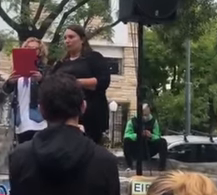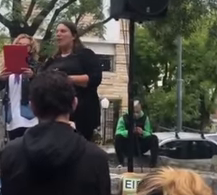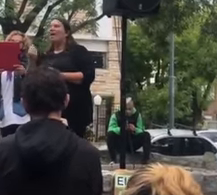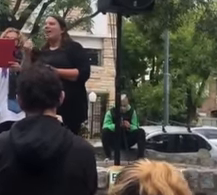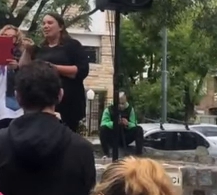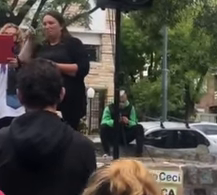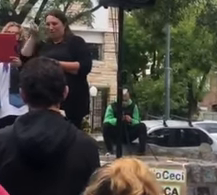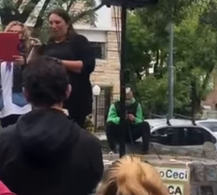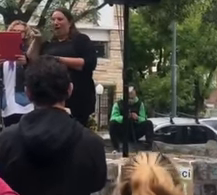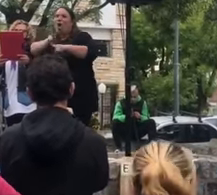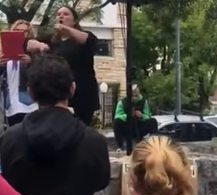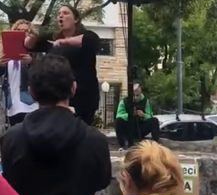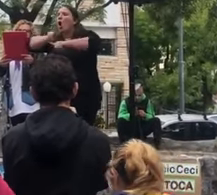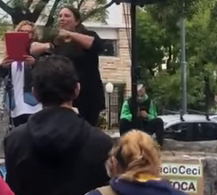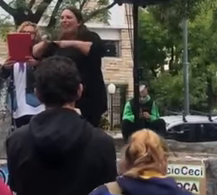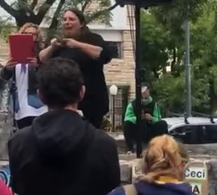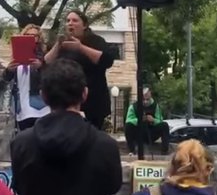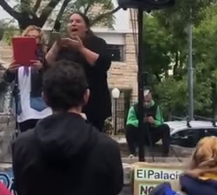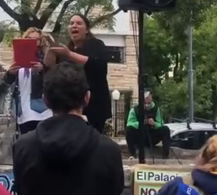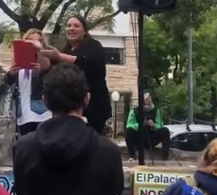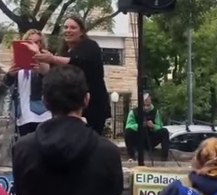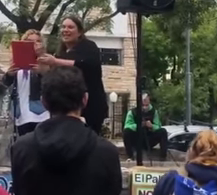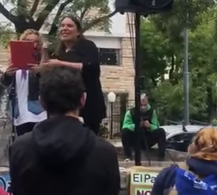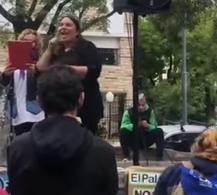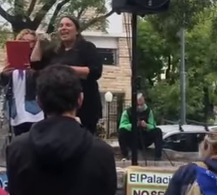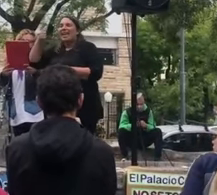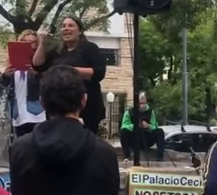coordinadora de asistencia a las víctimas del INADI.